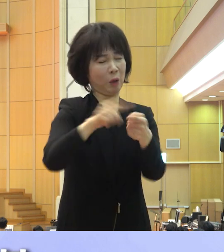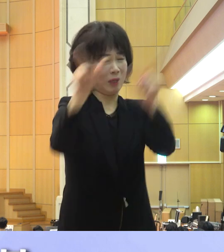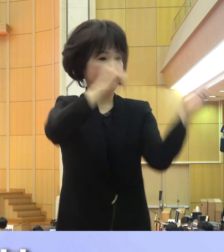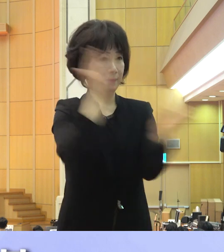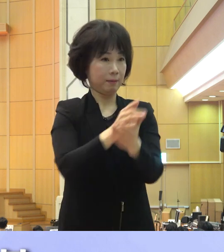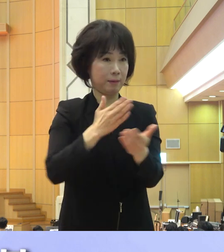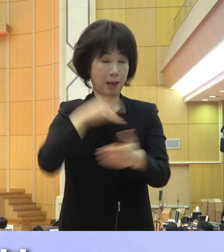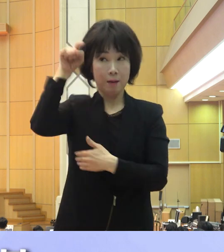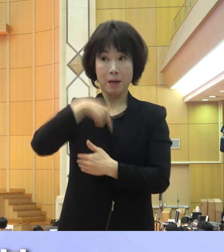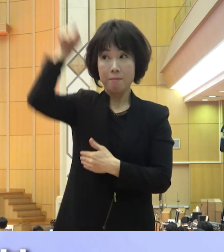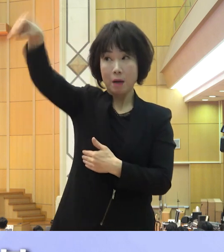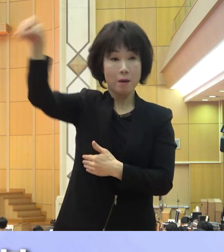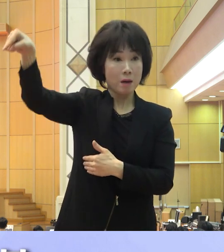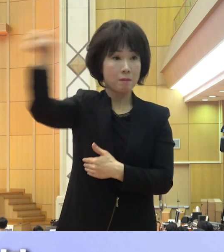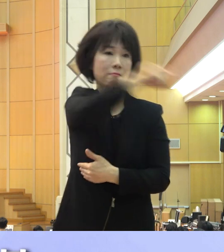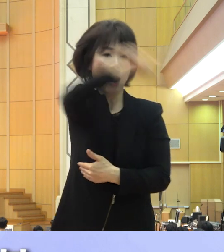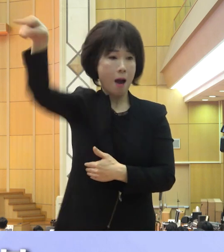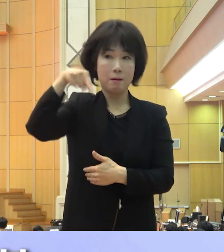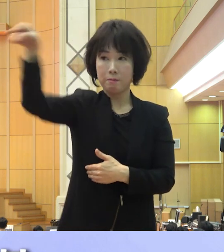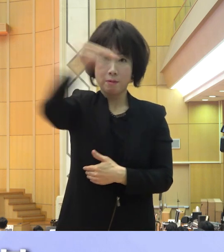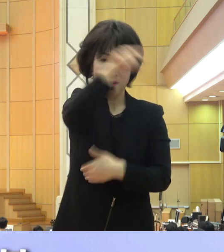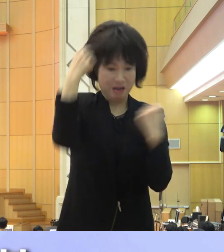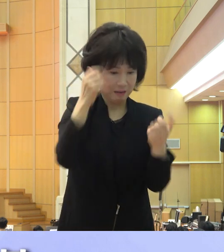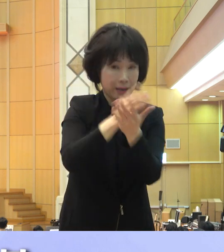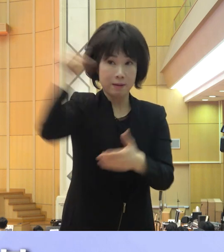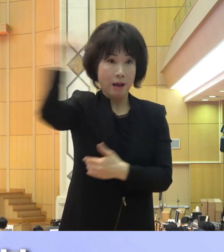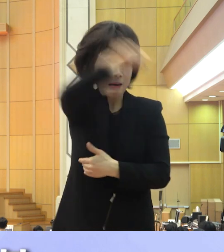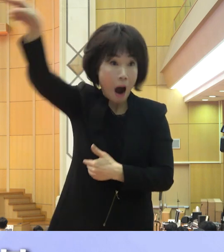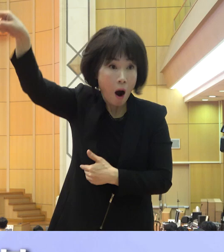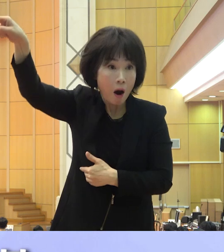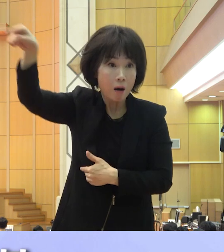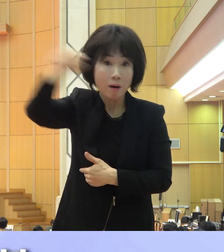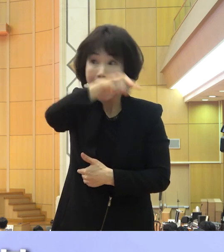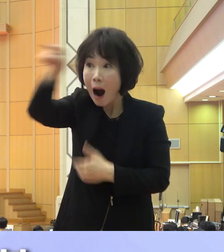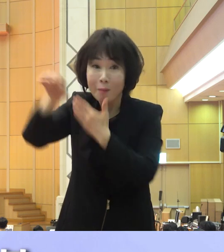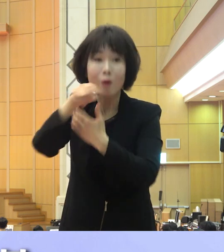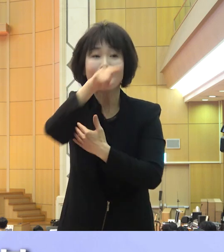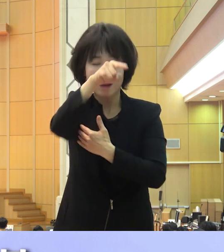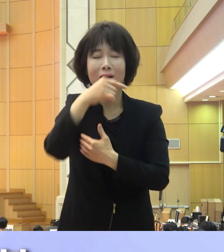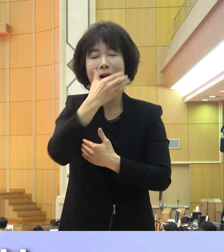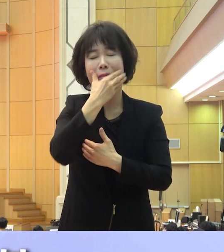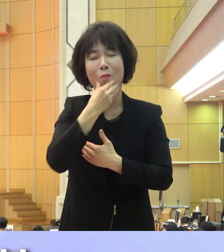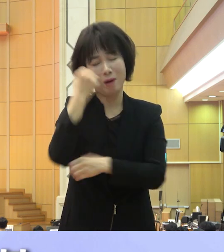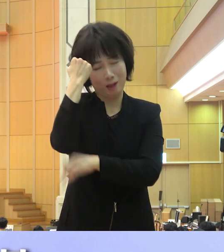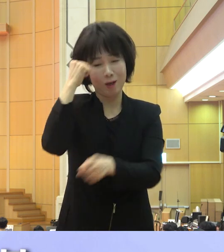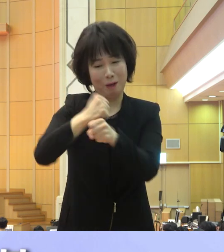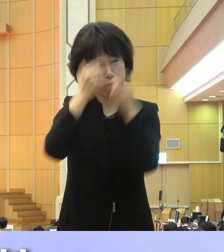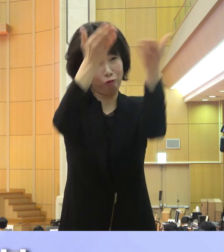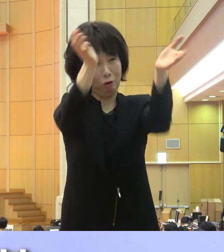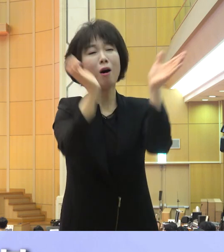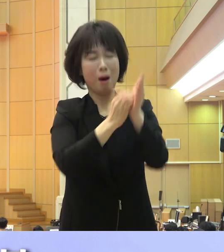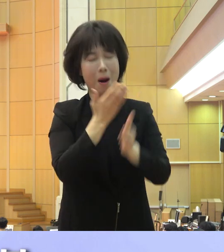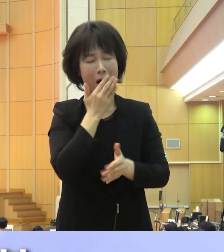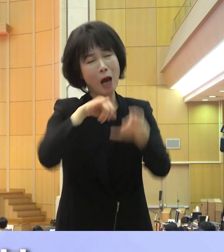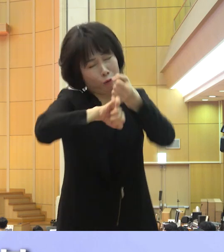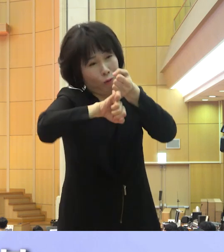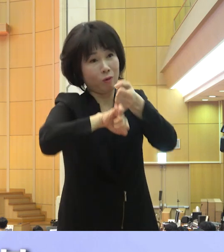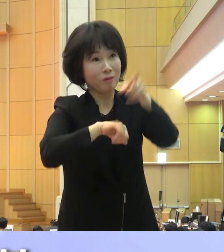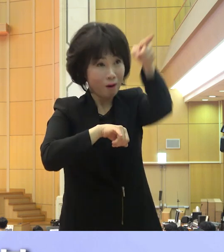떠나서 내가 지시하는 땅으로 가라. 그리하면 내가 너에게 복의 근원이 되게 해줄